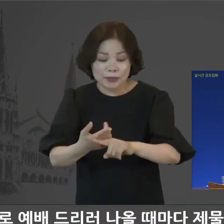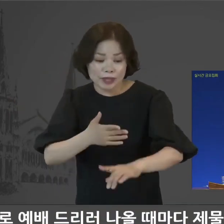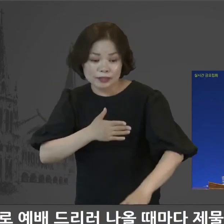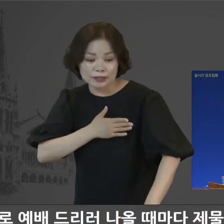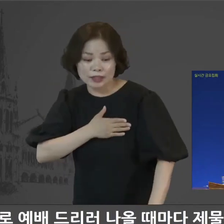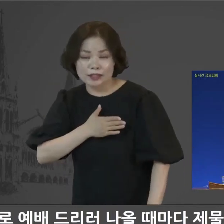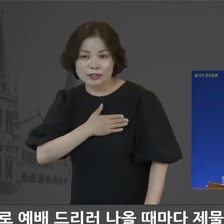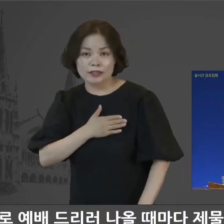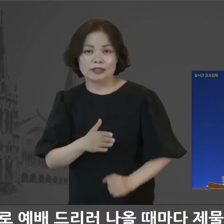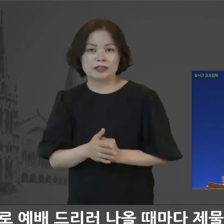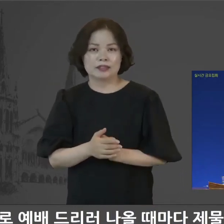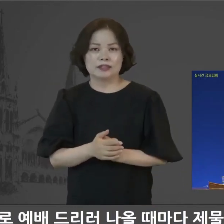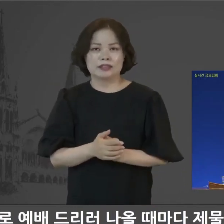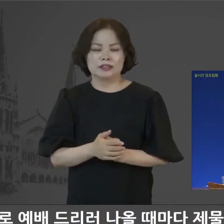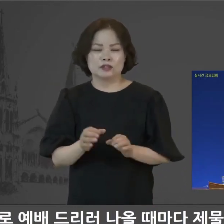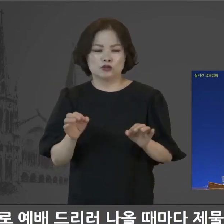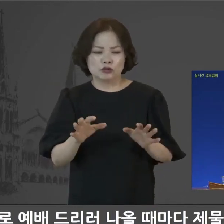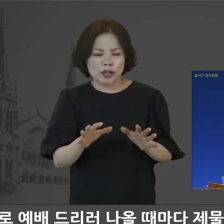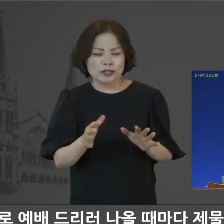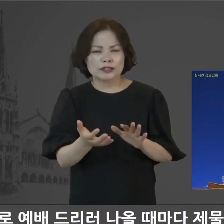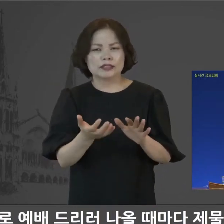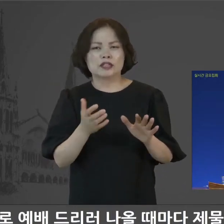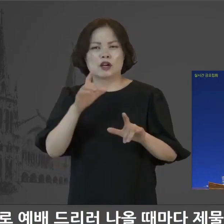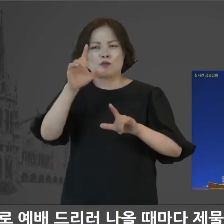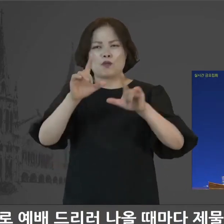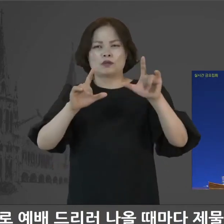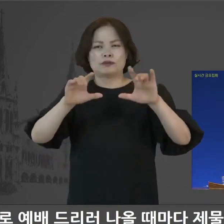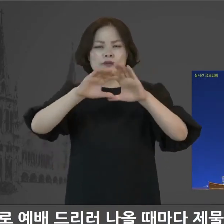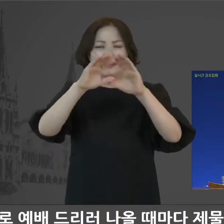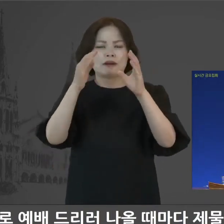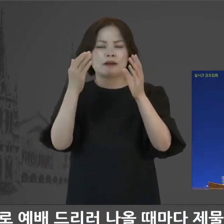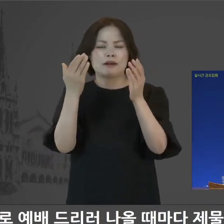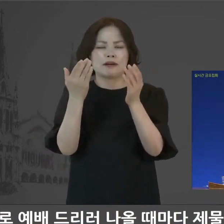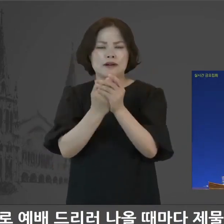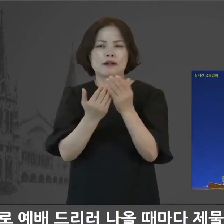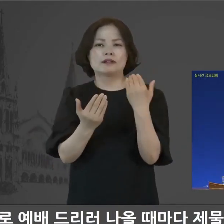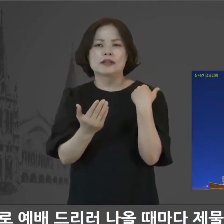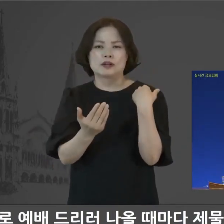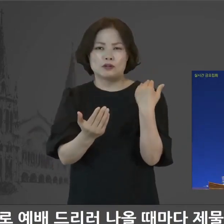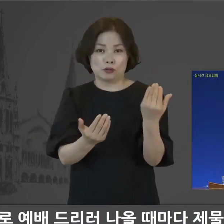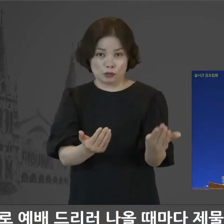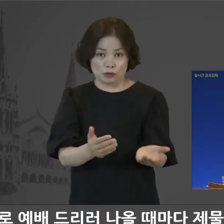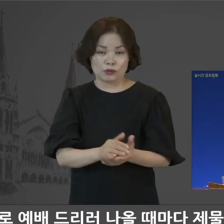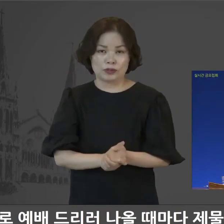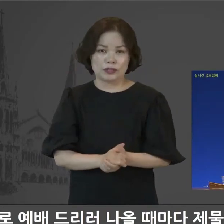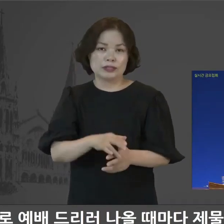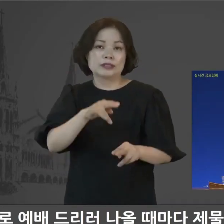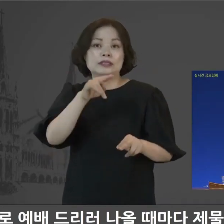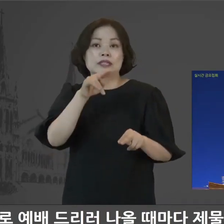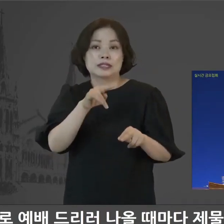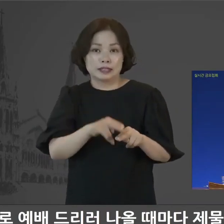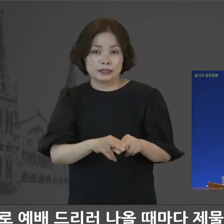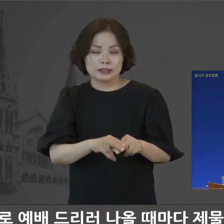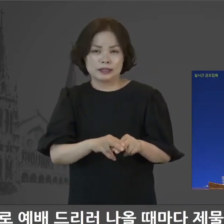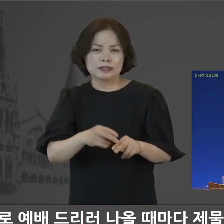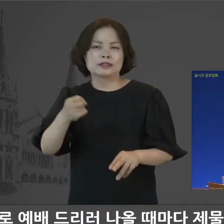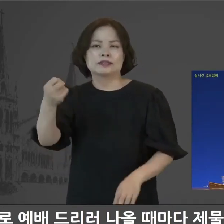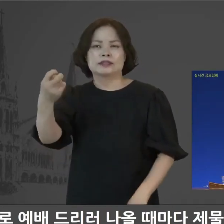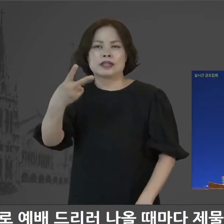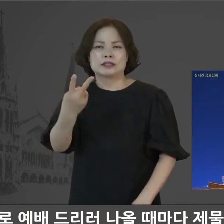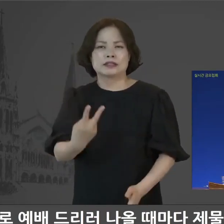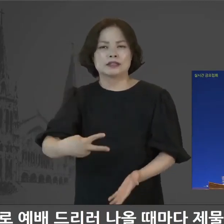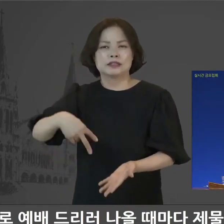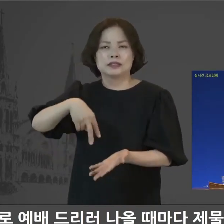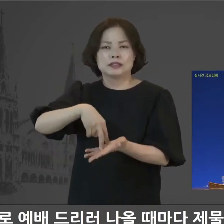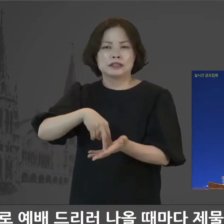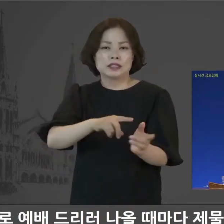나의 요 순간 이전까지의 모습을 다 내려놓고 그 자리에서 다시 일어설